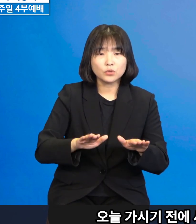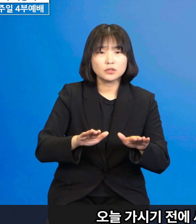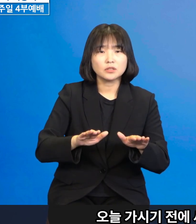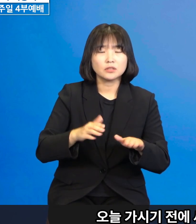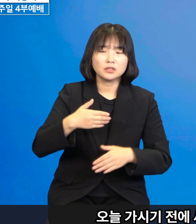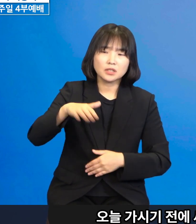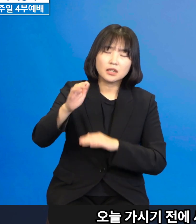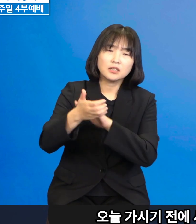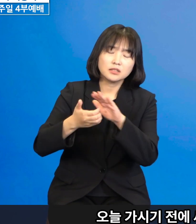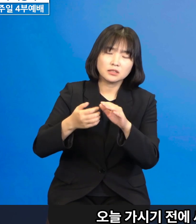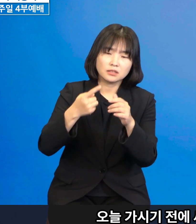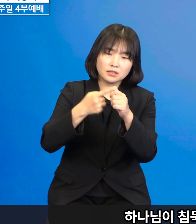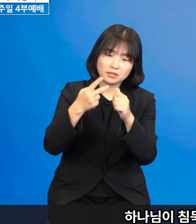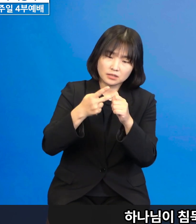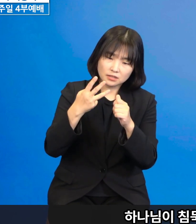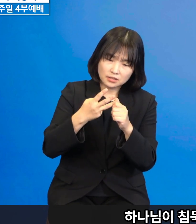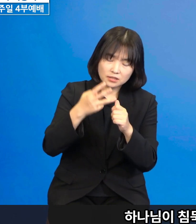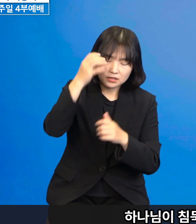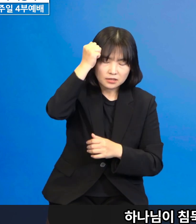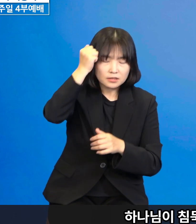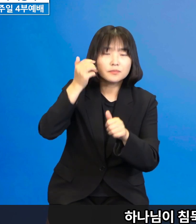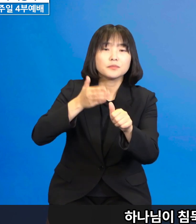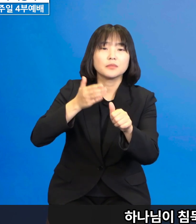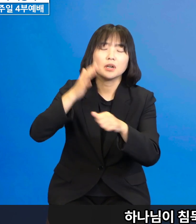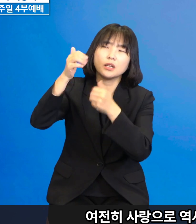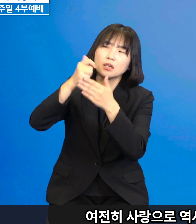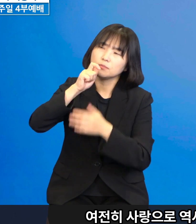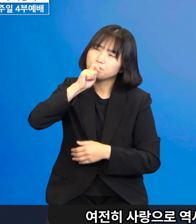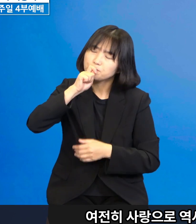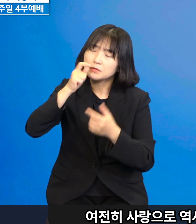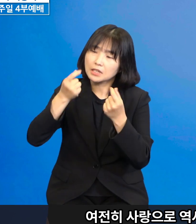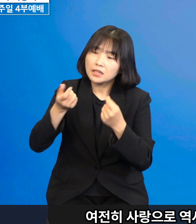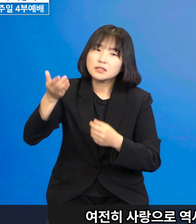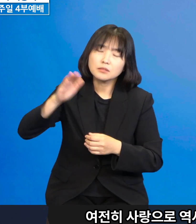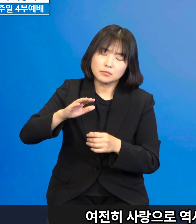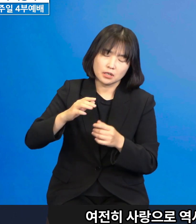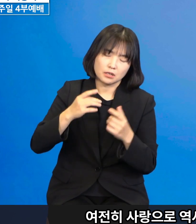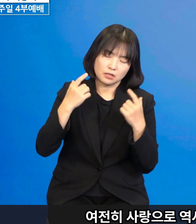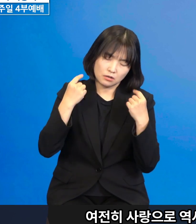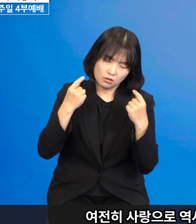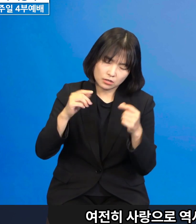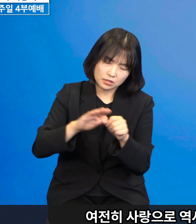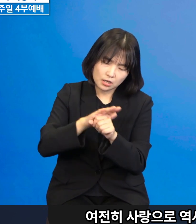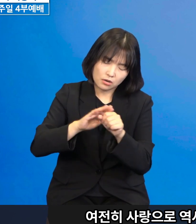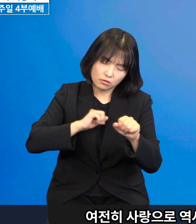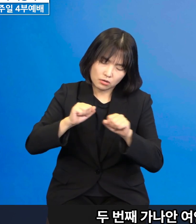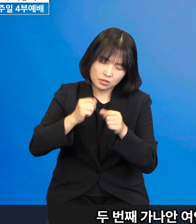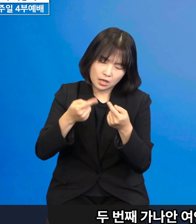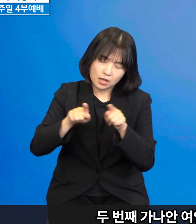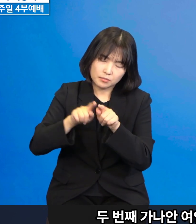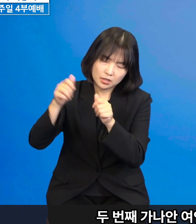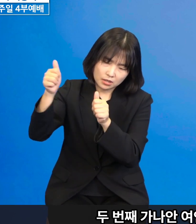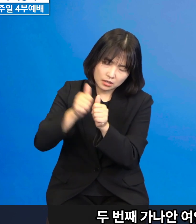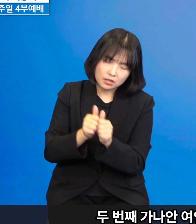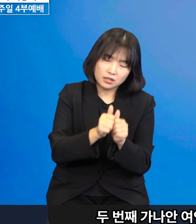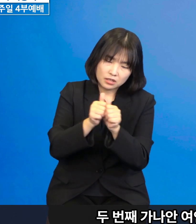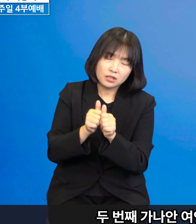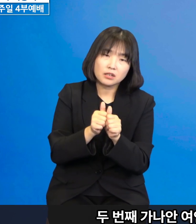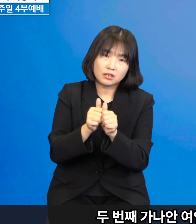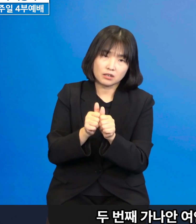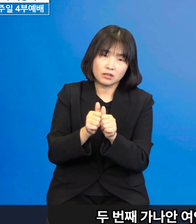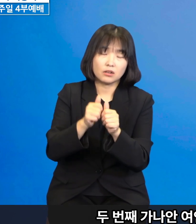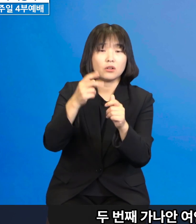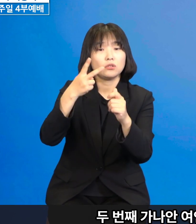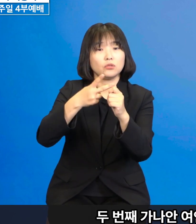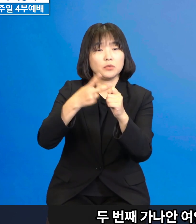가지를 기억하십시오. 하나님이 침묵하시는 것 같아도 여전히 사랑으로 역사하며 함께 하신다는 사실. 두 번째,